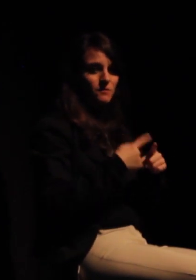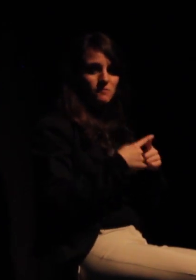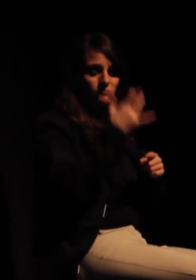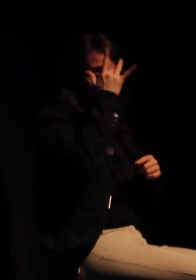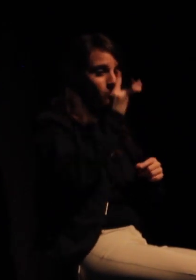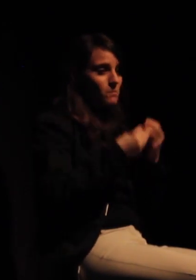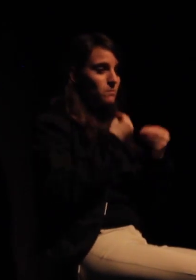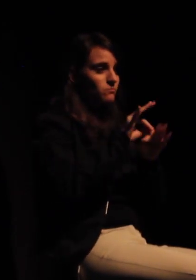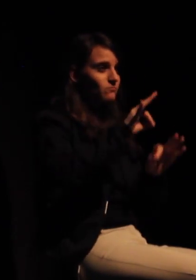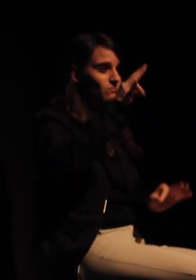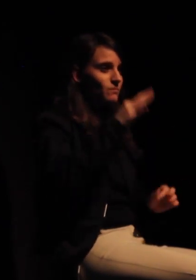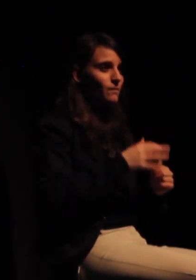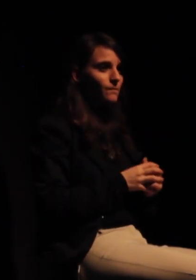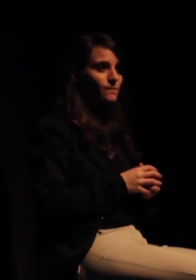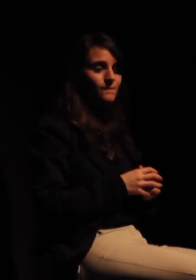sei para onde eu vou.